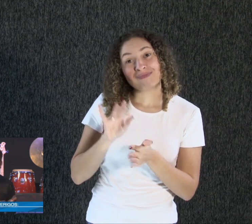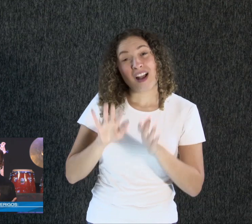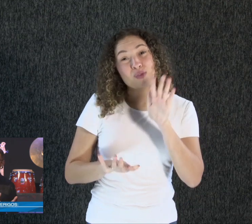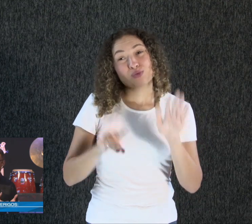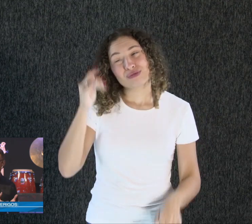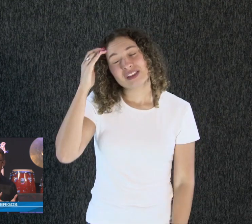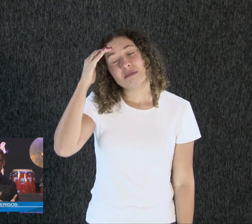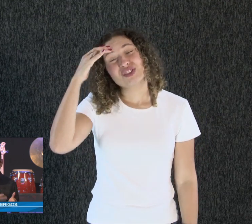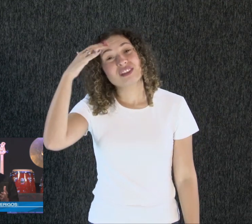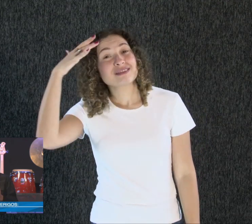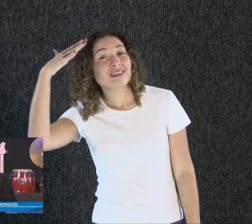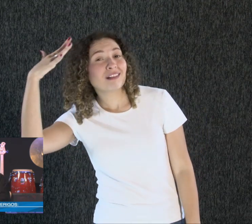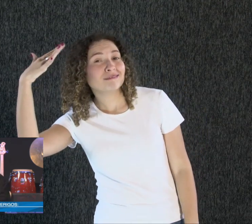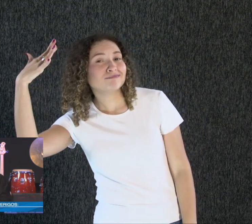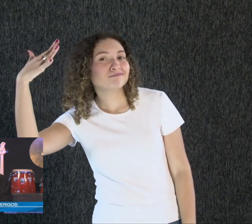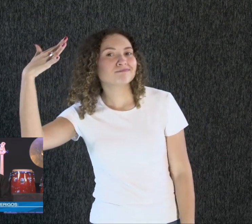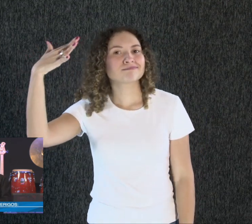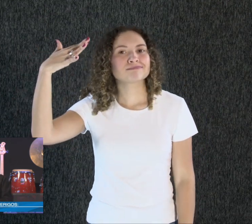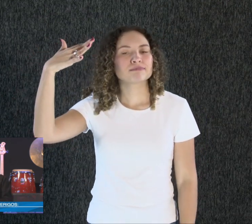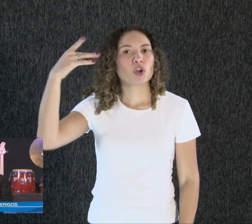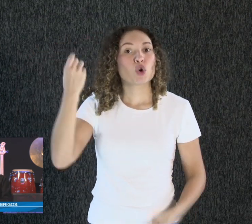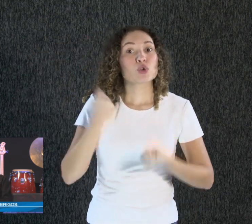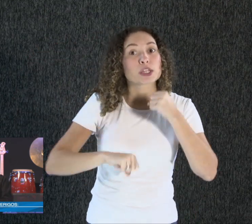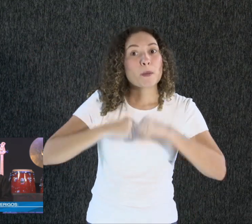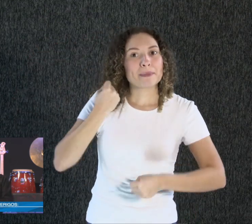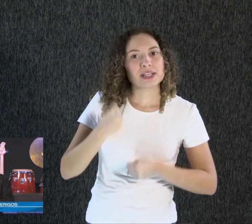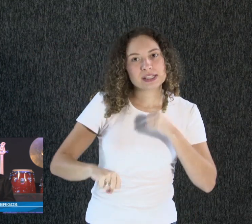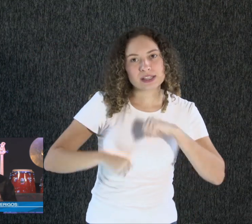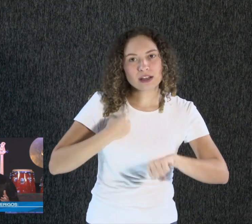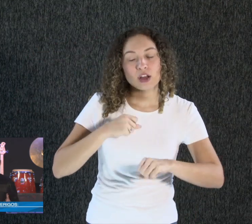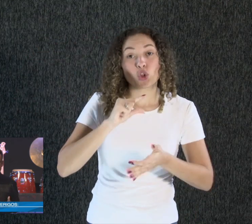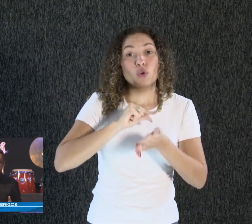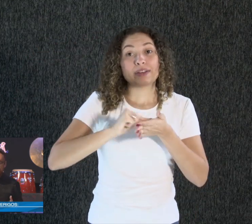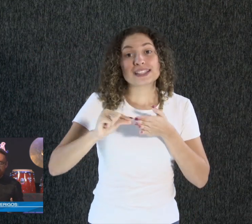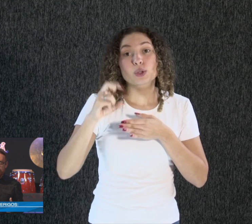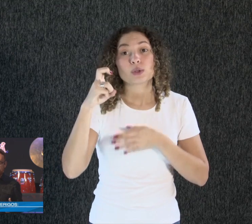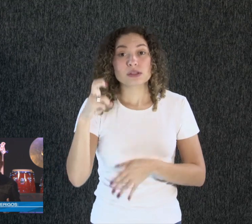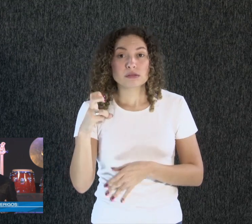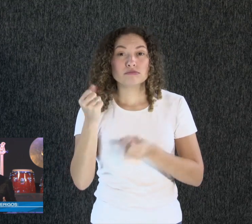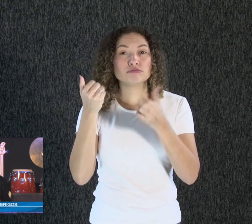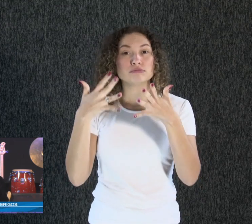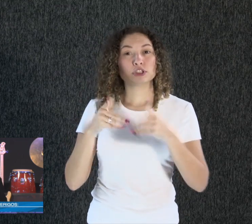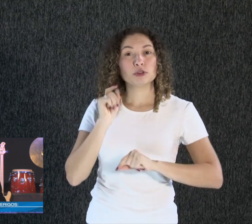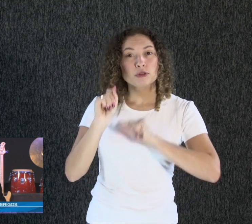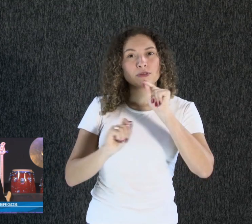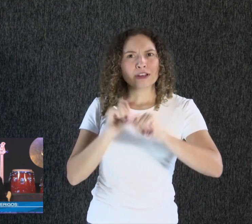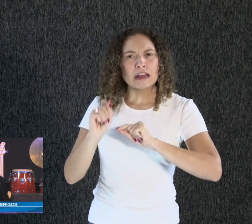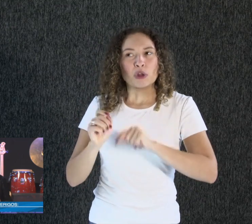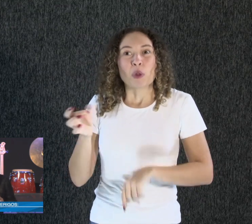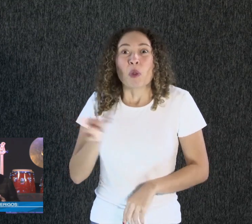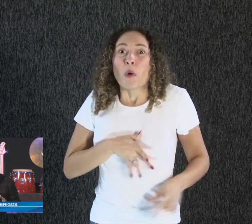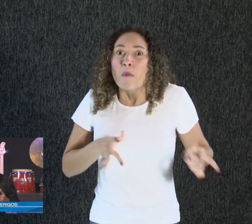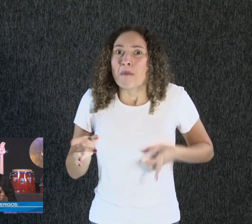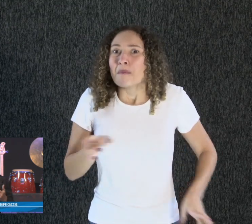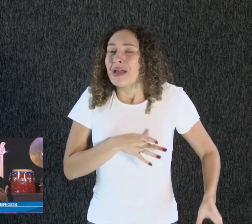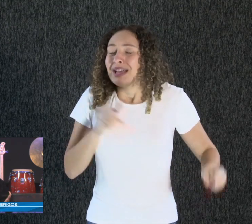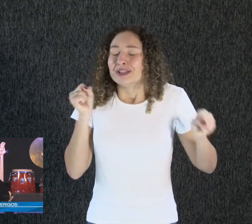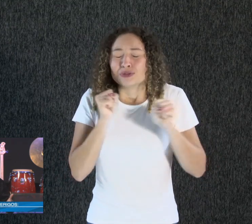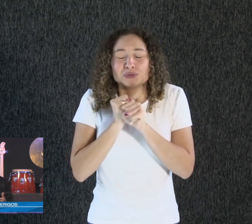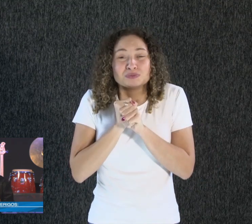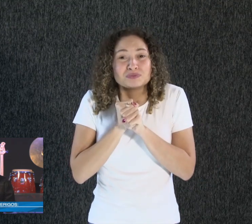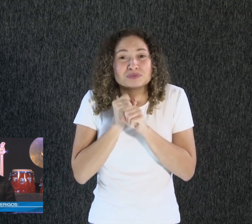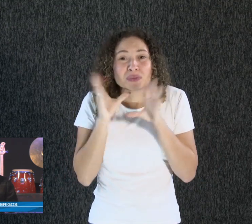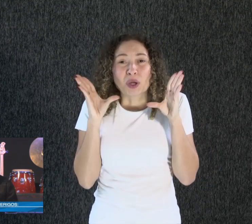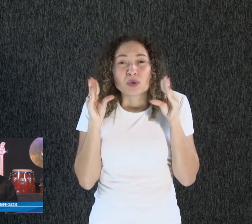Alguns são reais, outros imaginários. O salmista, no versículo 5, ele fala sobre o pavor